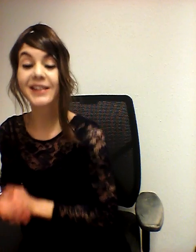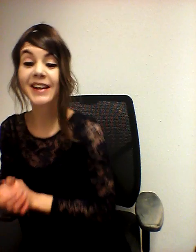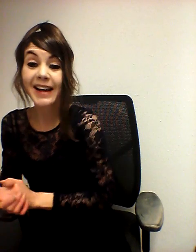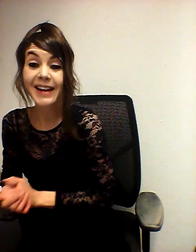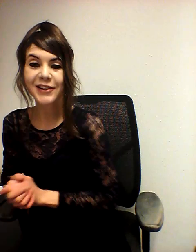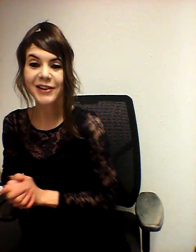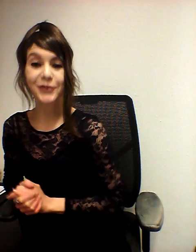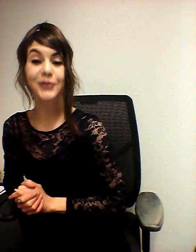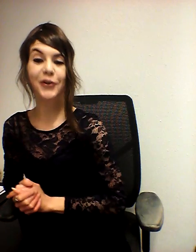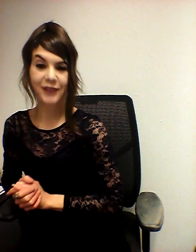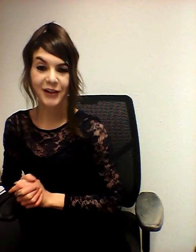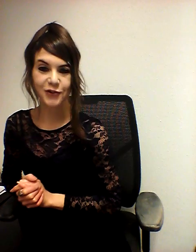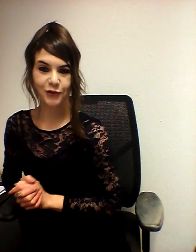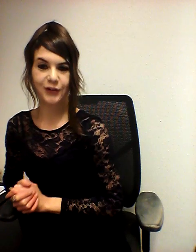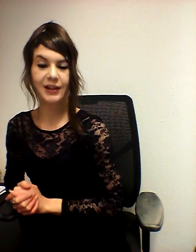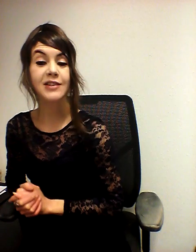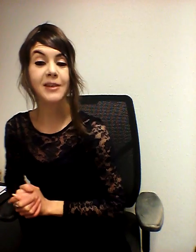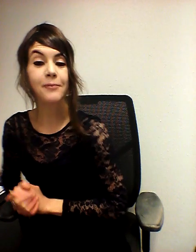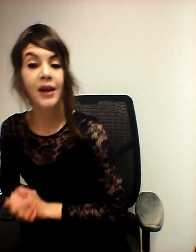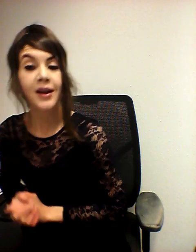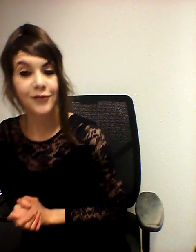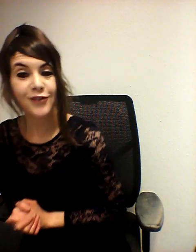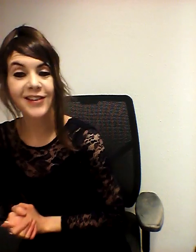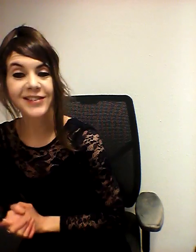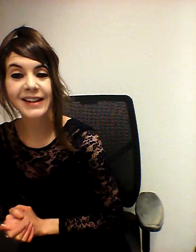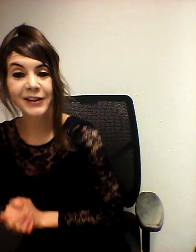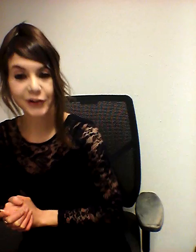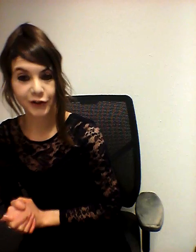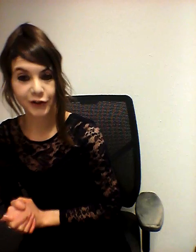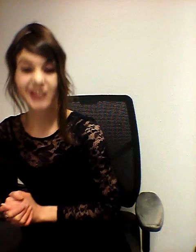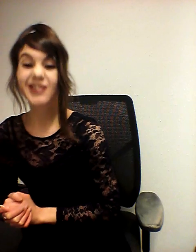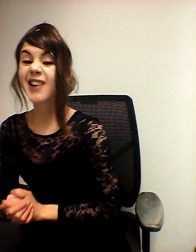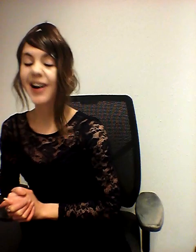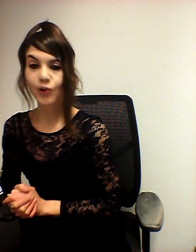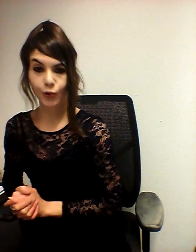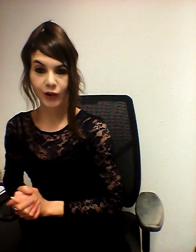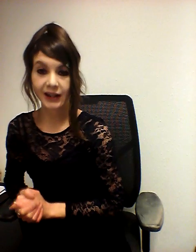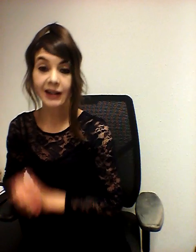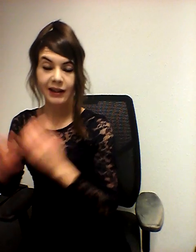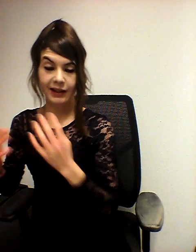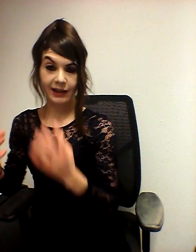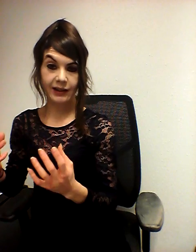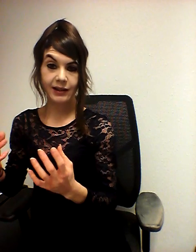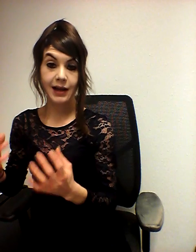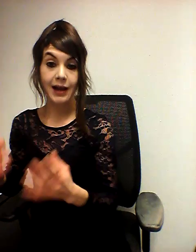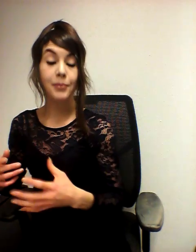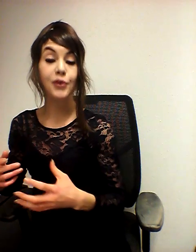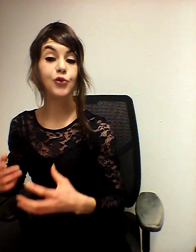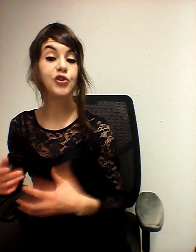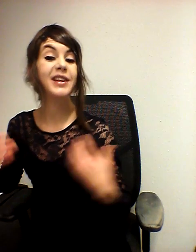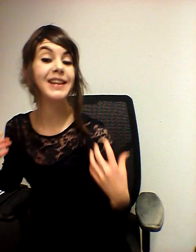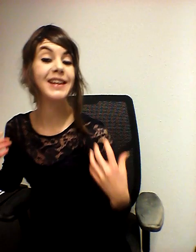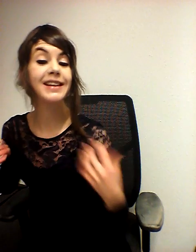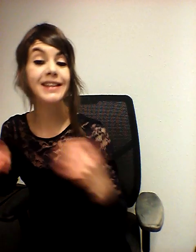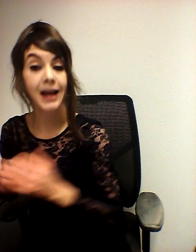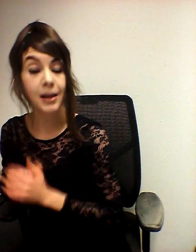enkel gewicht zult verliezen wanneer je calorie inname dus je inname